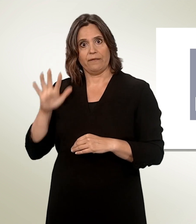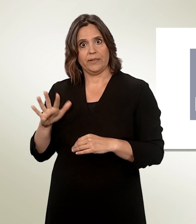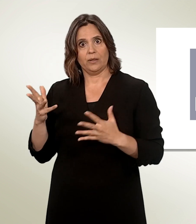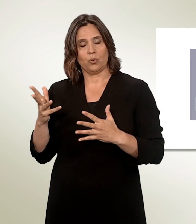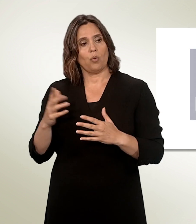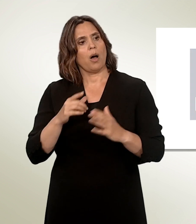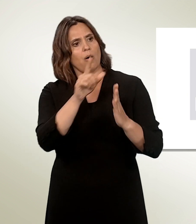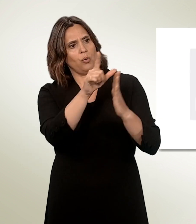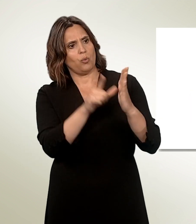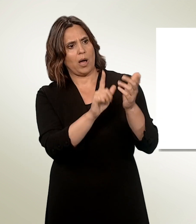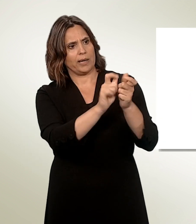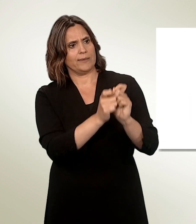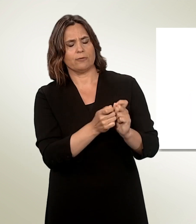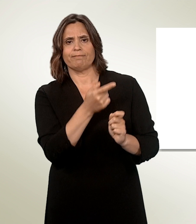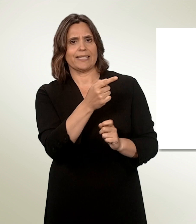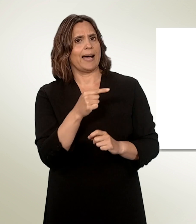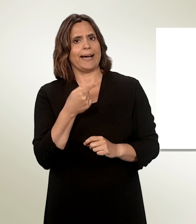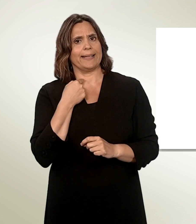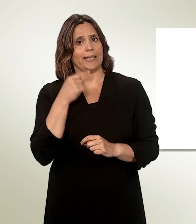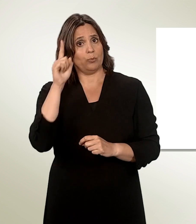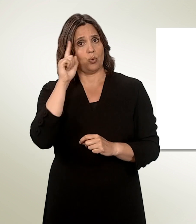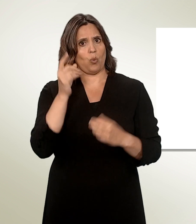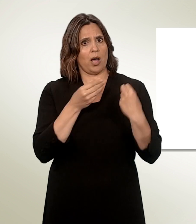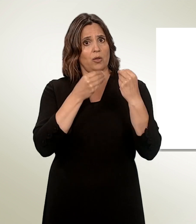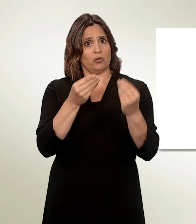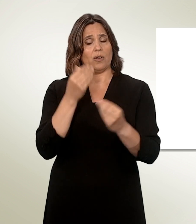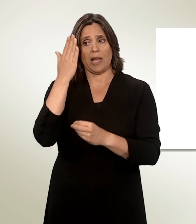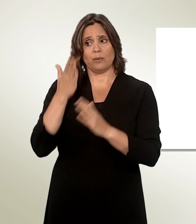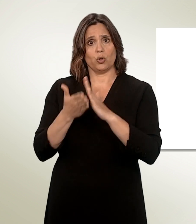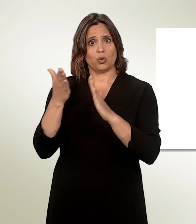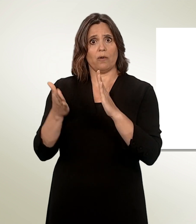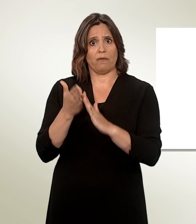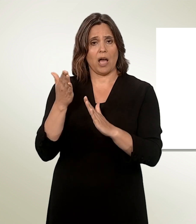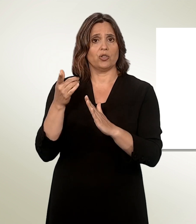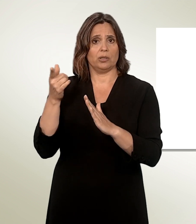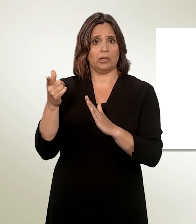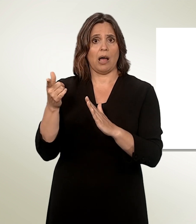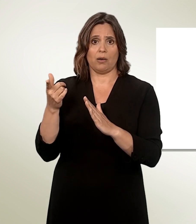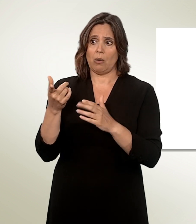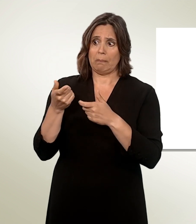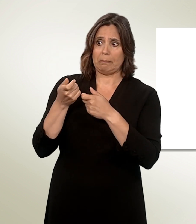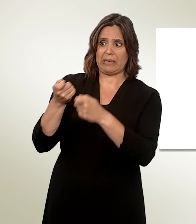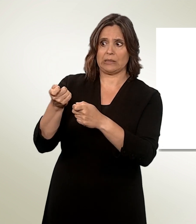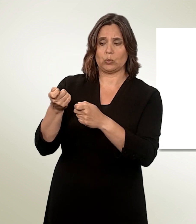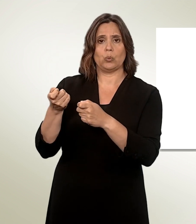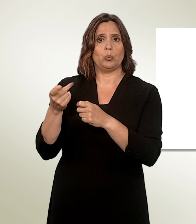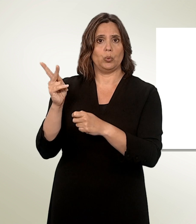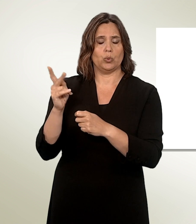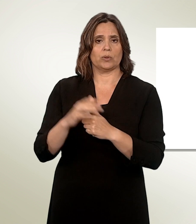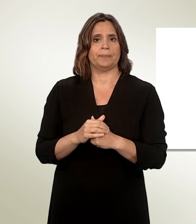est ratée, car elle met les animaux sauvages encore davantage sous pression. Les animaux protégés pourront être